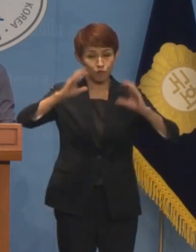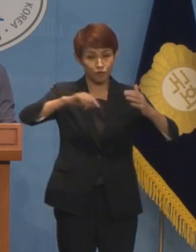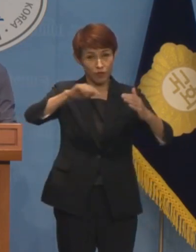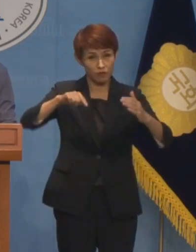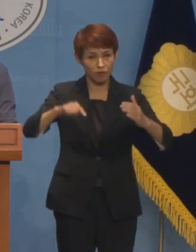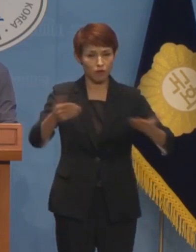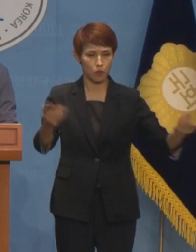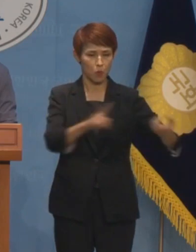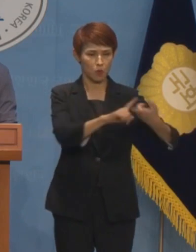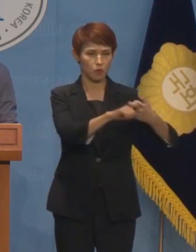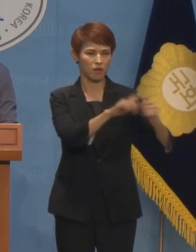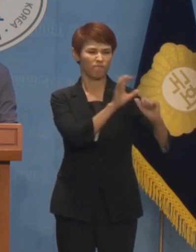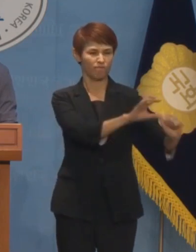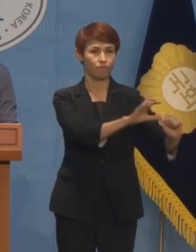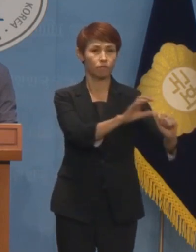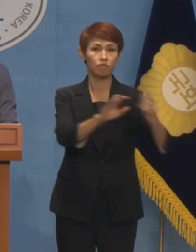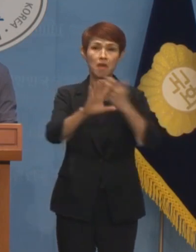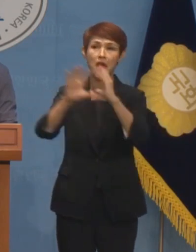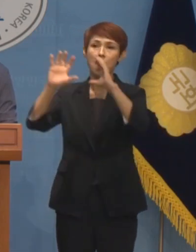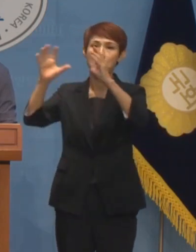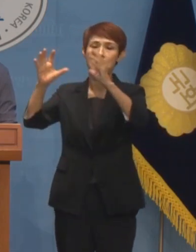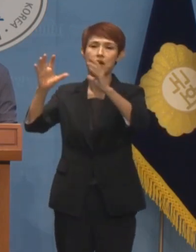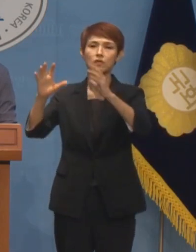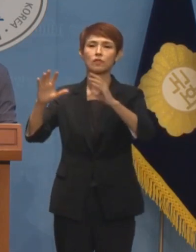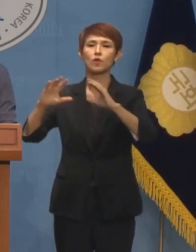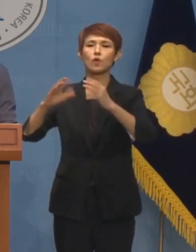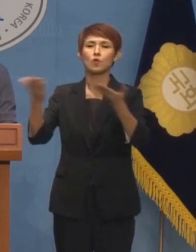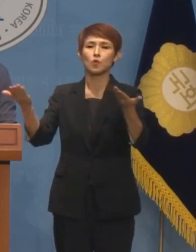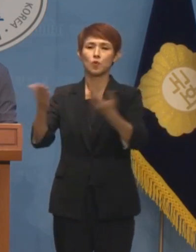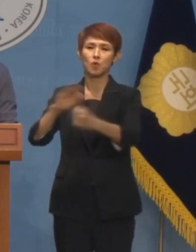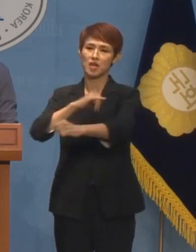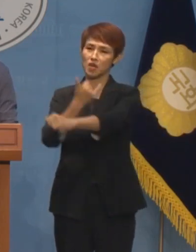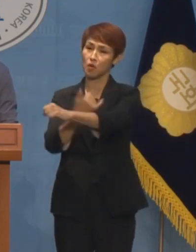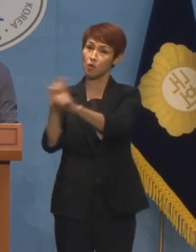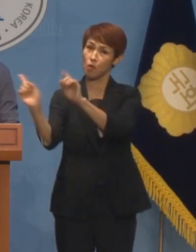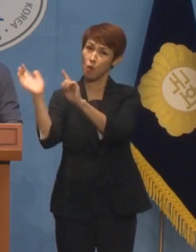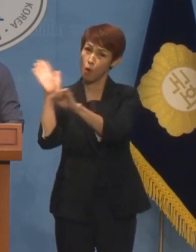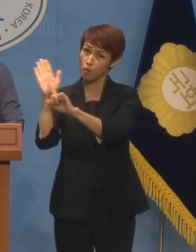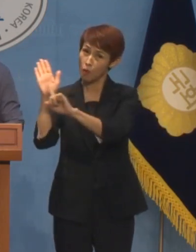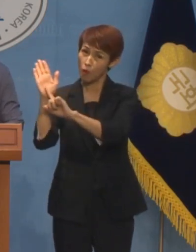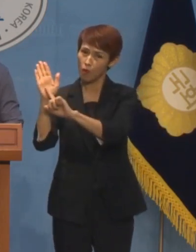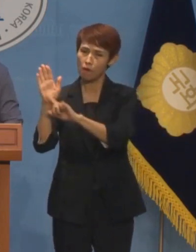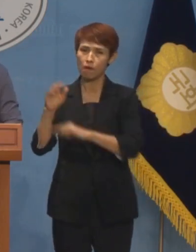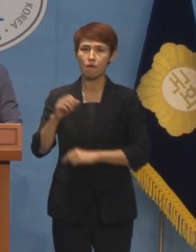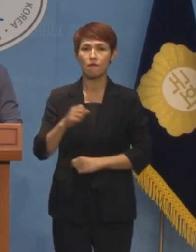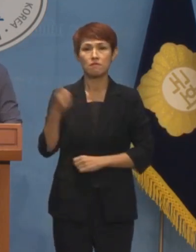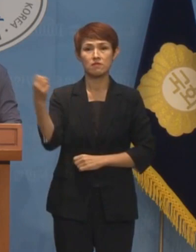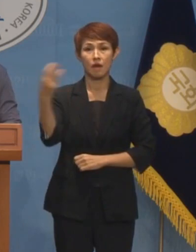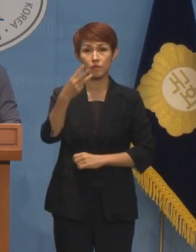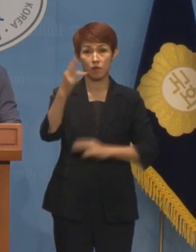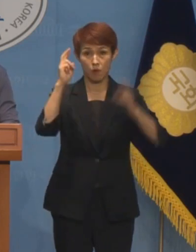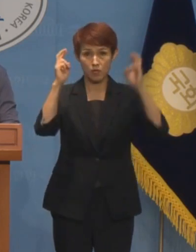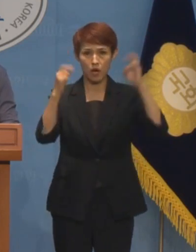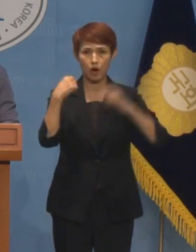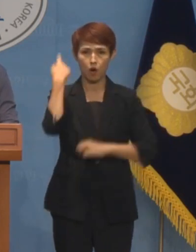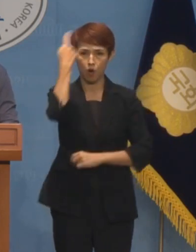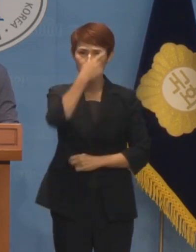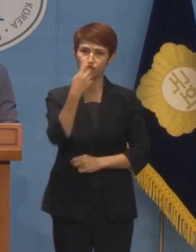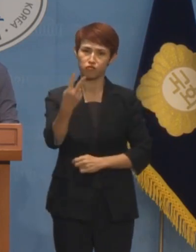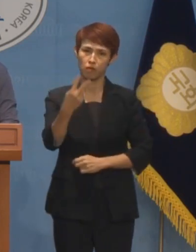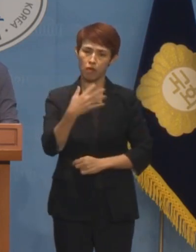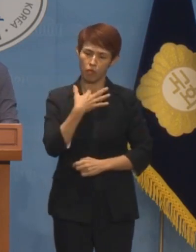노조 탄압, 해외에서는 노동 인권 홍보라고요? 삼성의 두 얼굴 정말